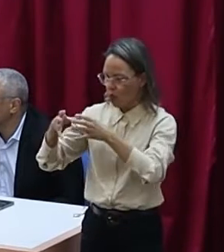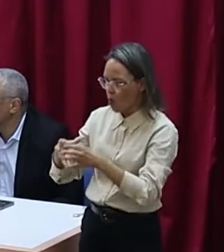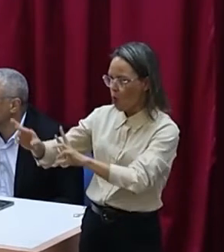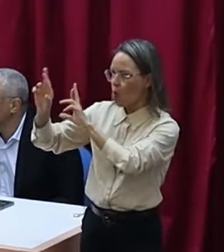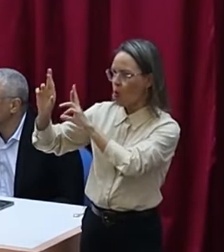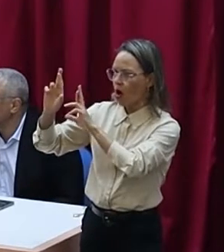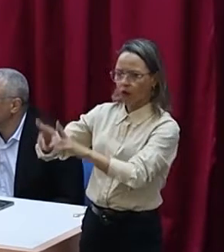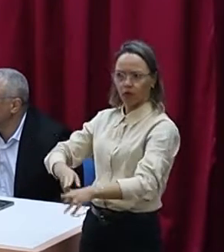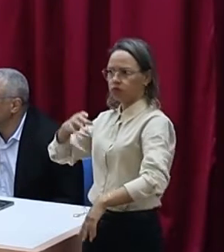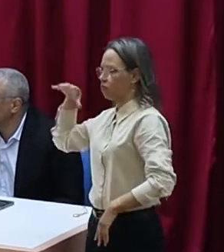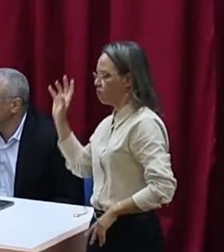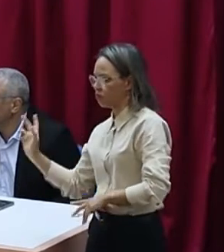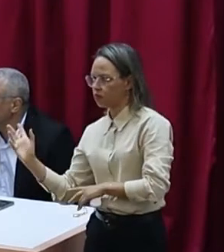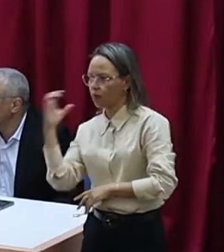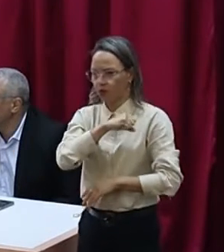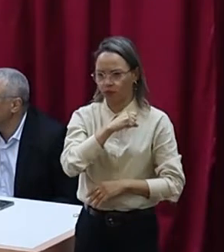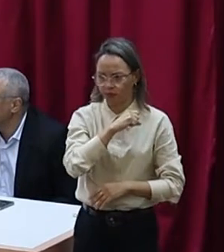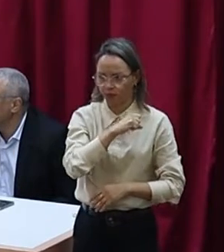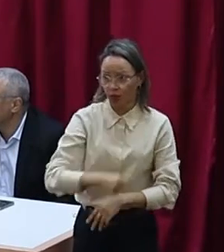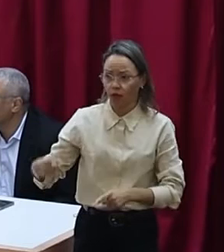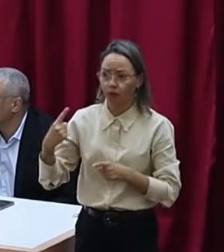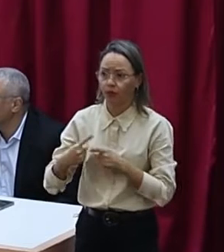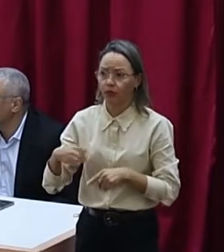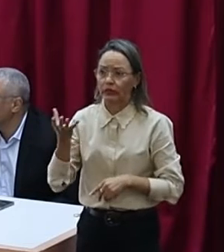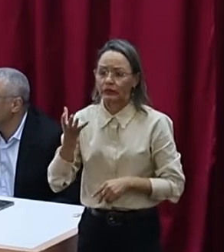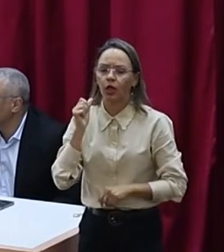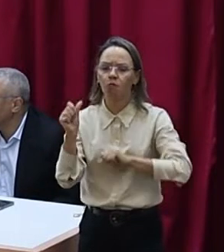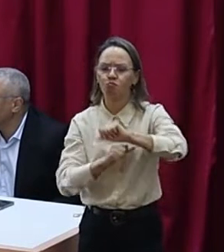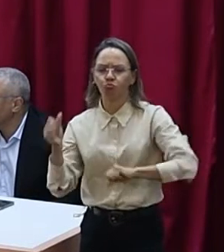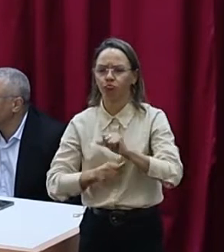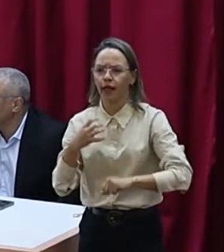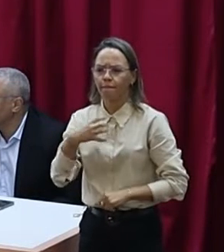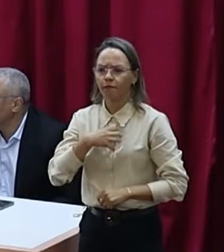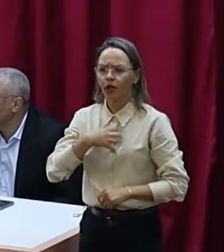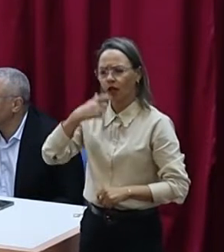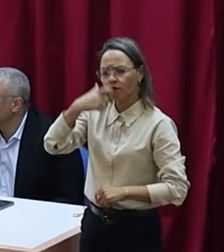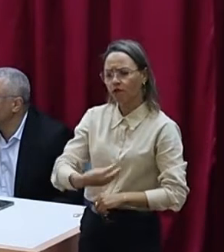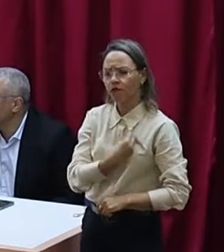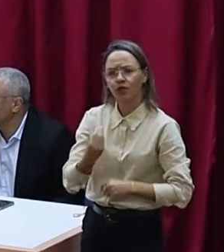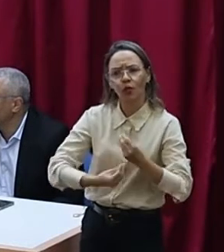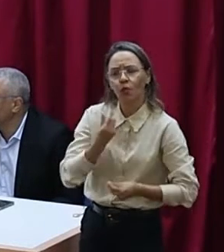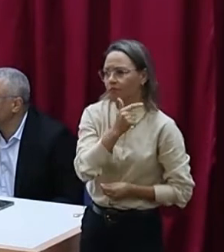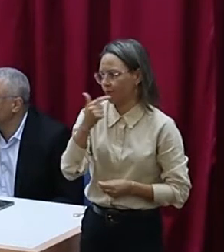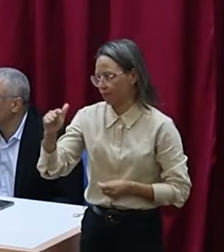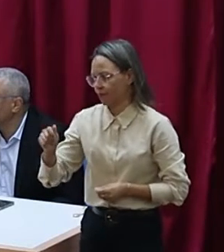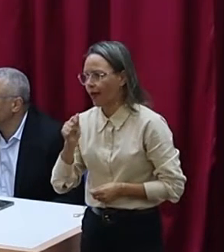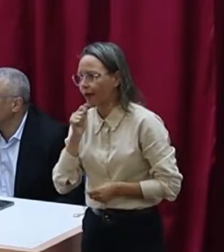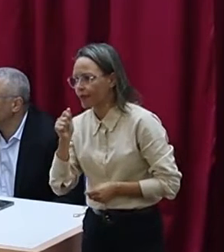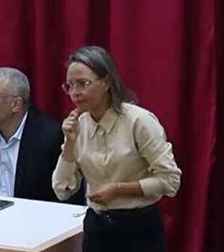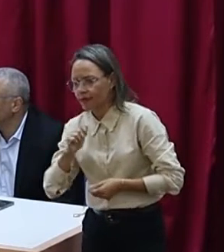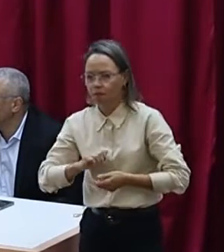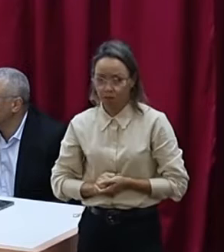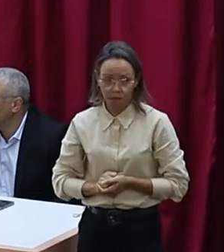esperança radical, né? Radical no sentido de que eles tinham que inventar um novo modo de ser Crow que não existia ainda.